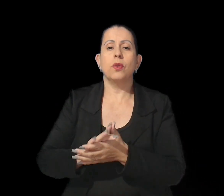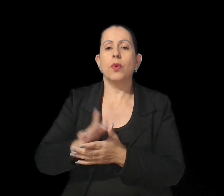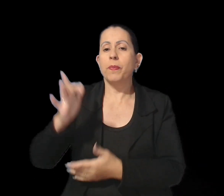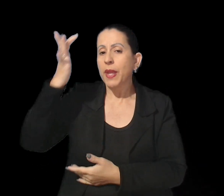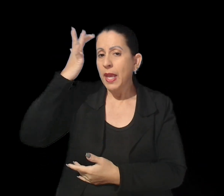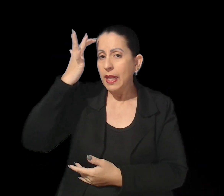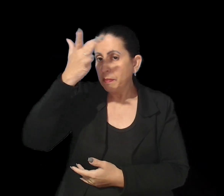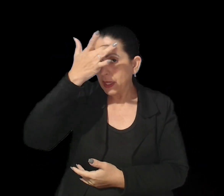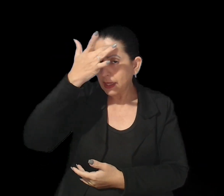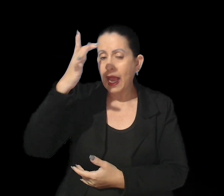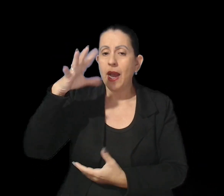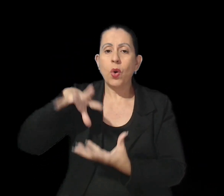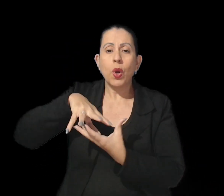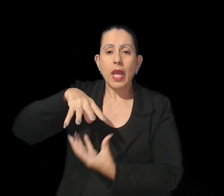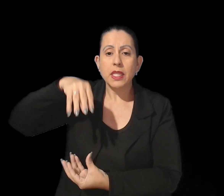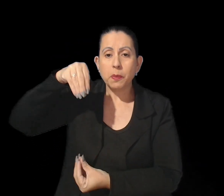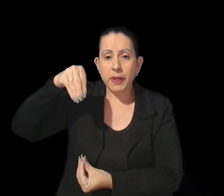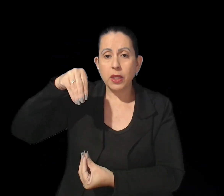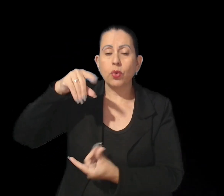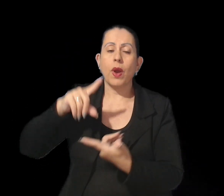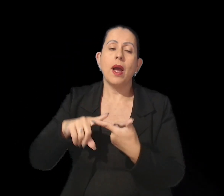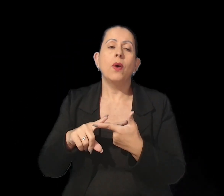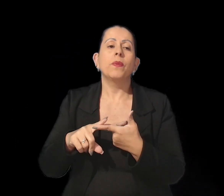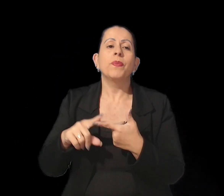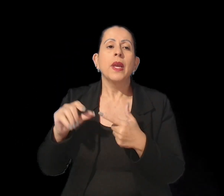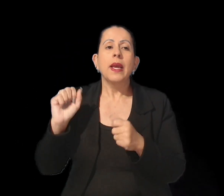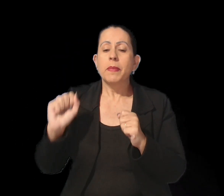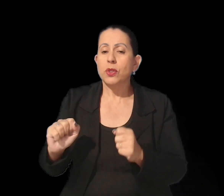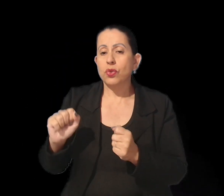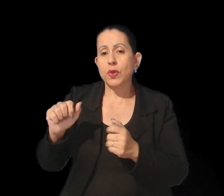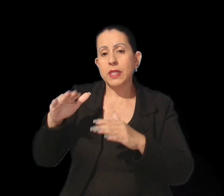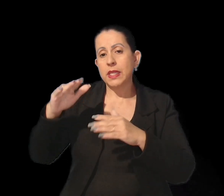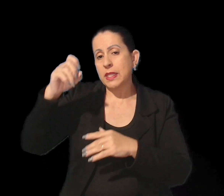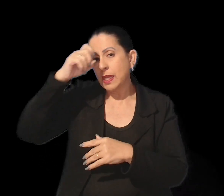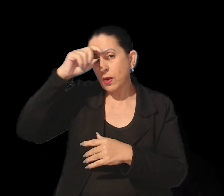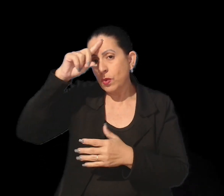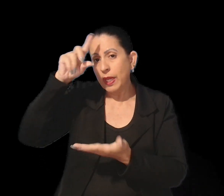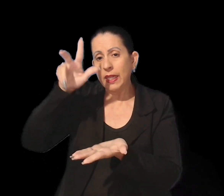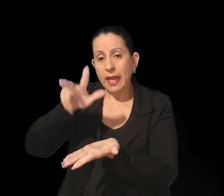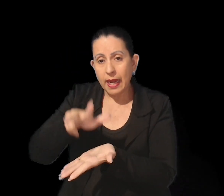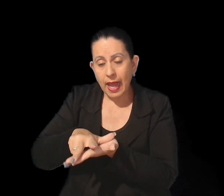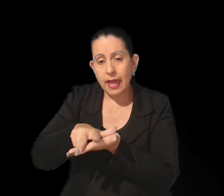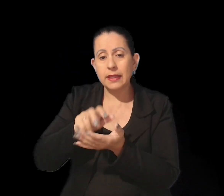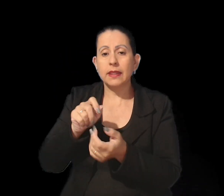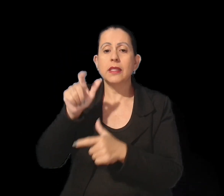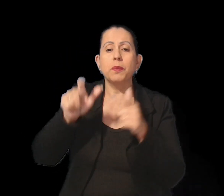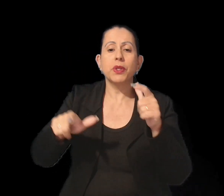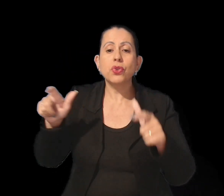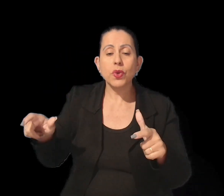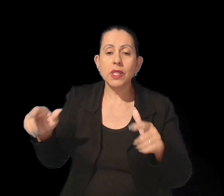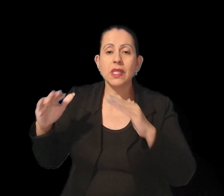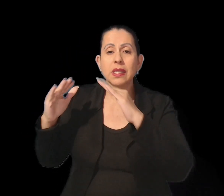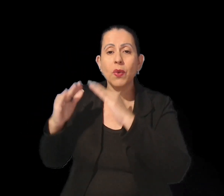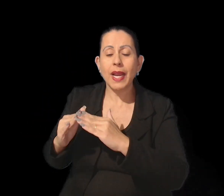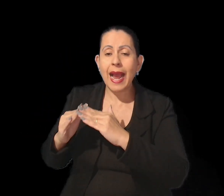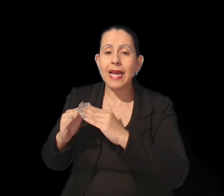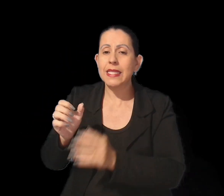físico, mental, espiritual, pessoas que estão internadas, pessoas que estão em casas